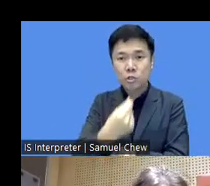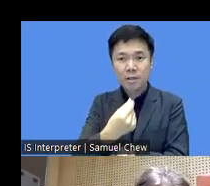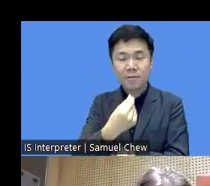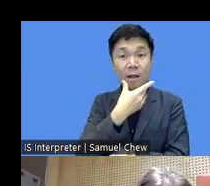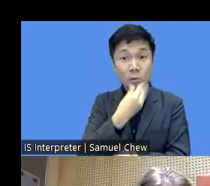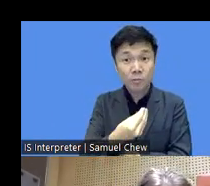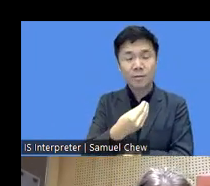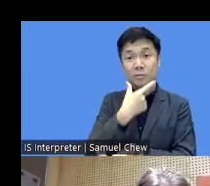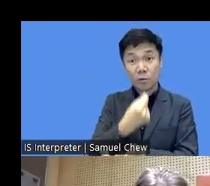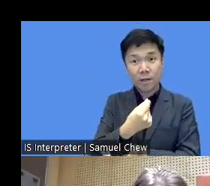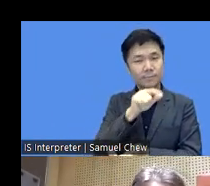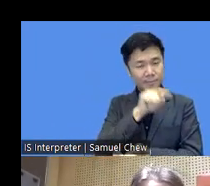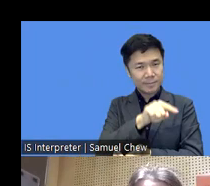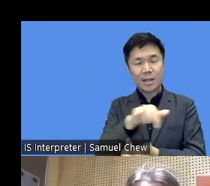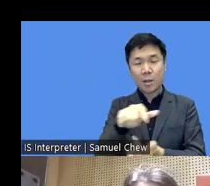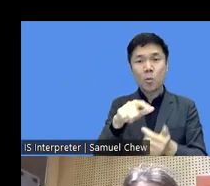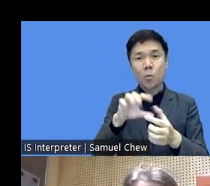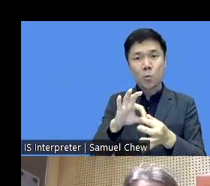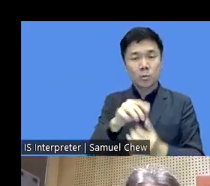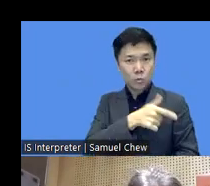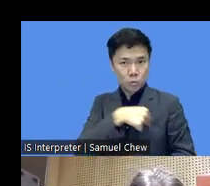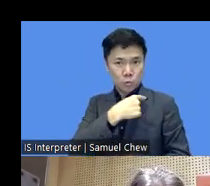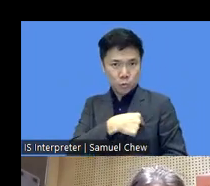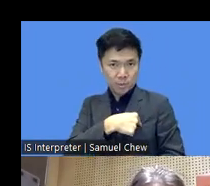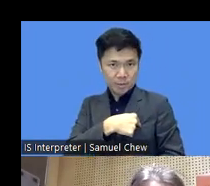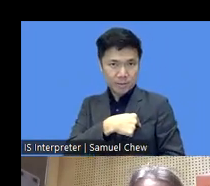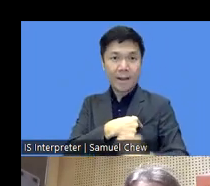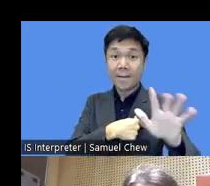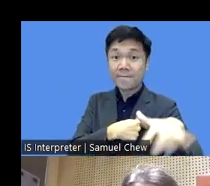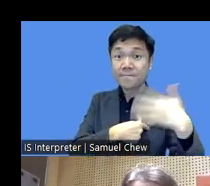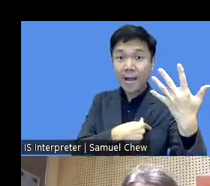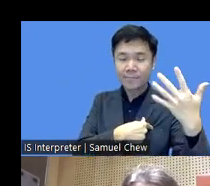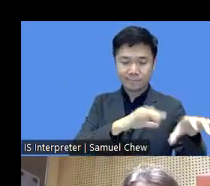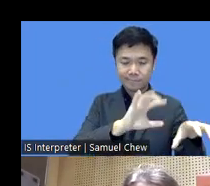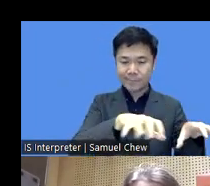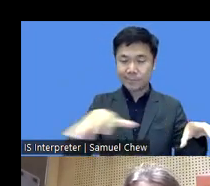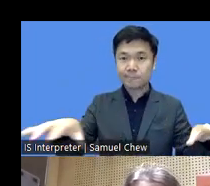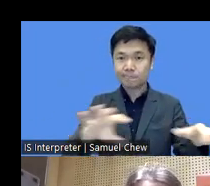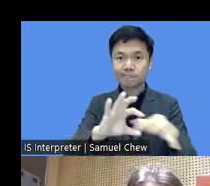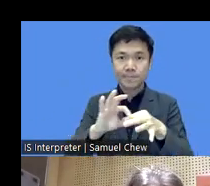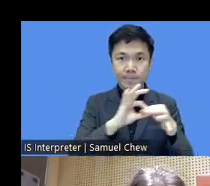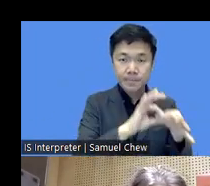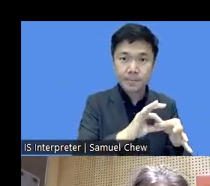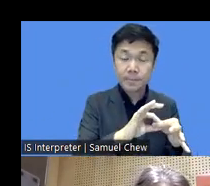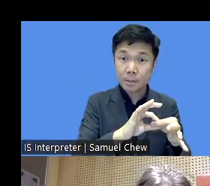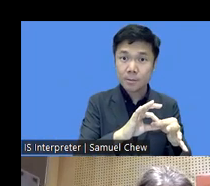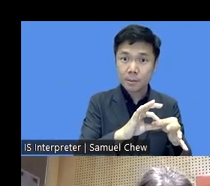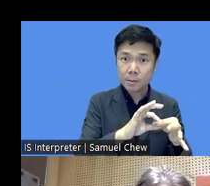Así que lo coorganizó ACNUR en Suiza y también